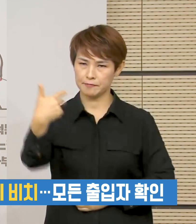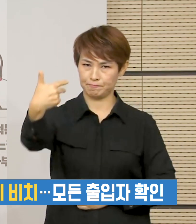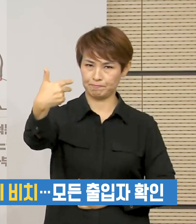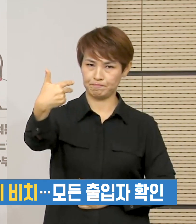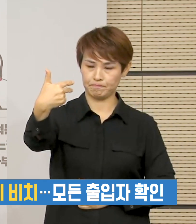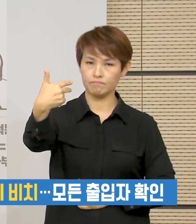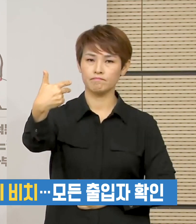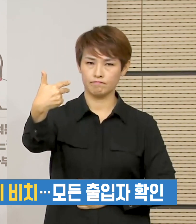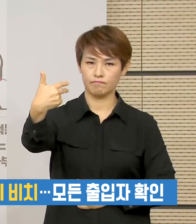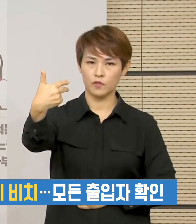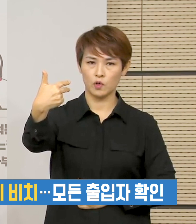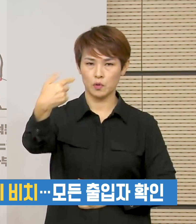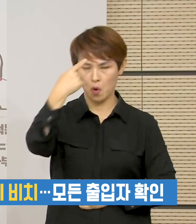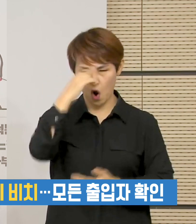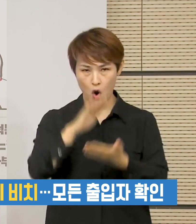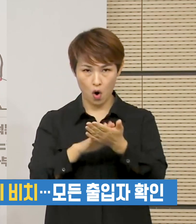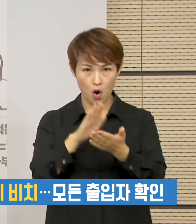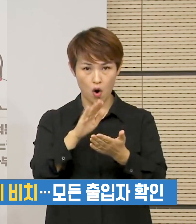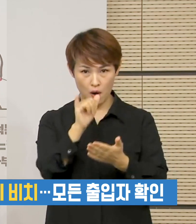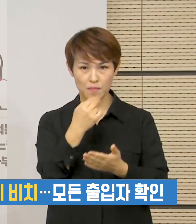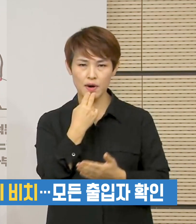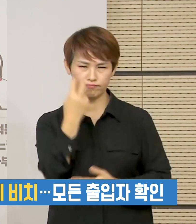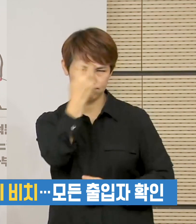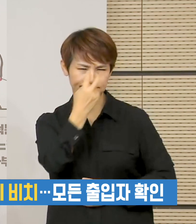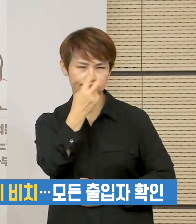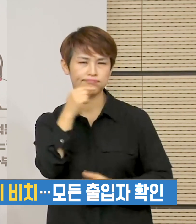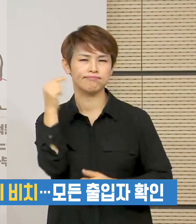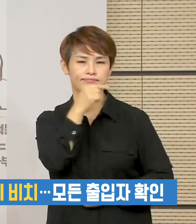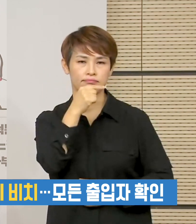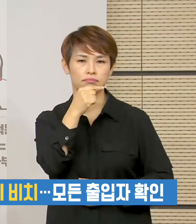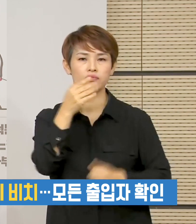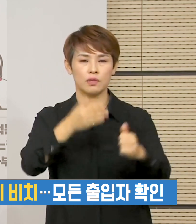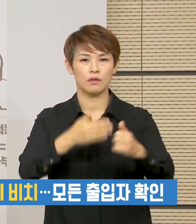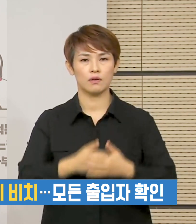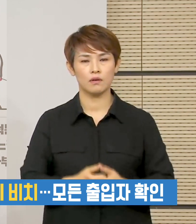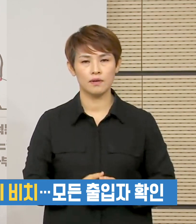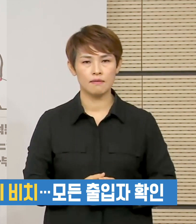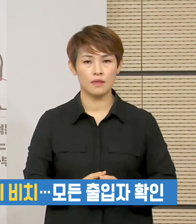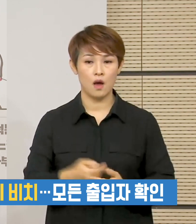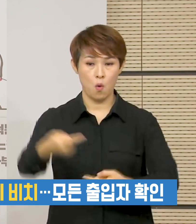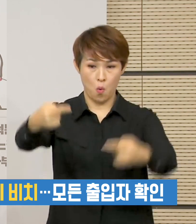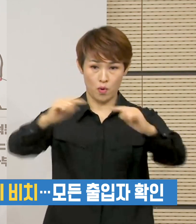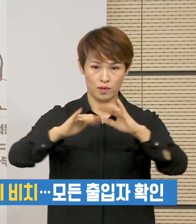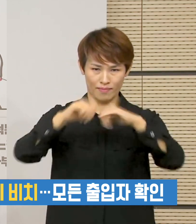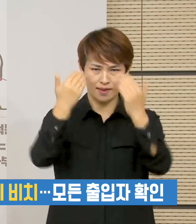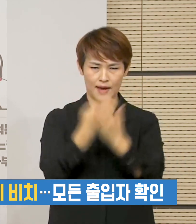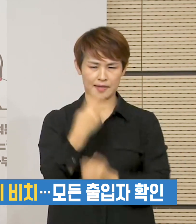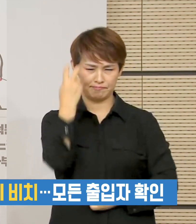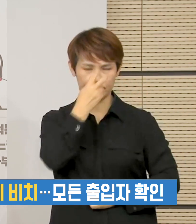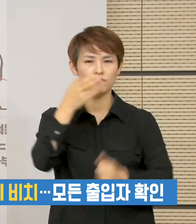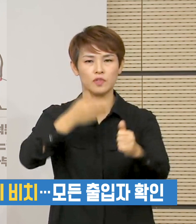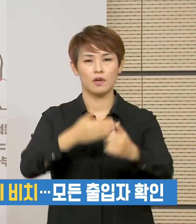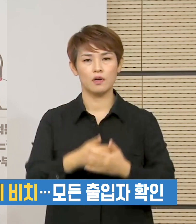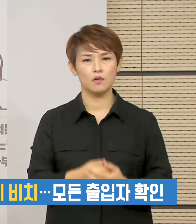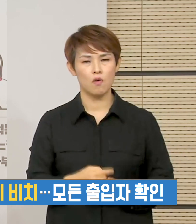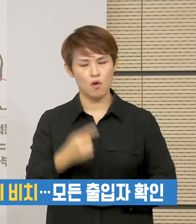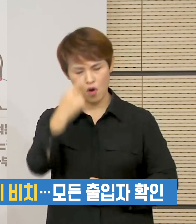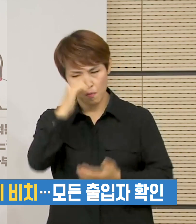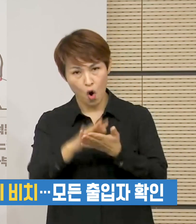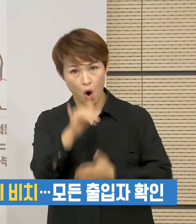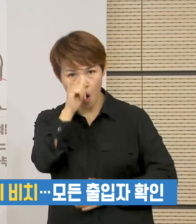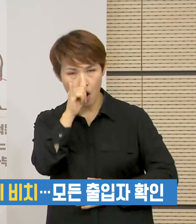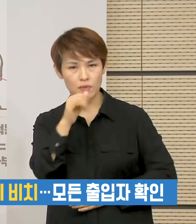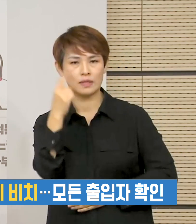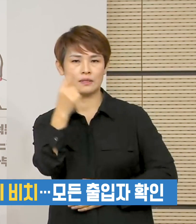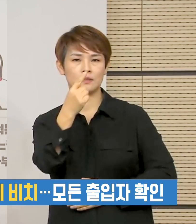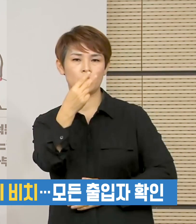비치의 모든 출입자 의 발열 체크와 정상 유무를 확인하고 유증 상자는 1339 콜센터